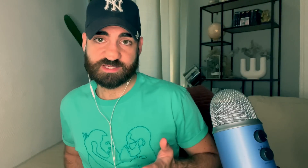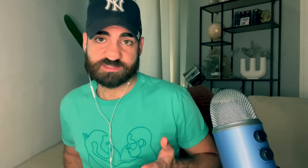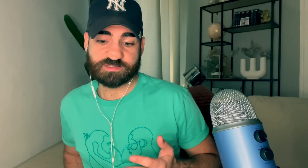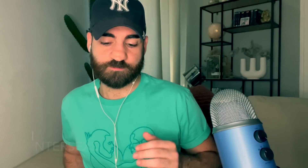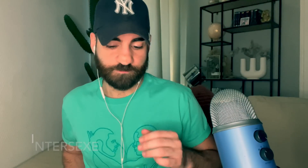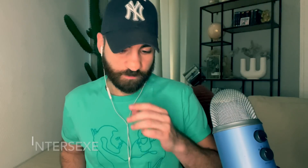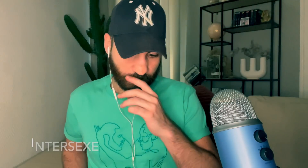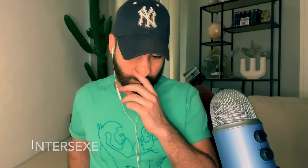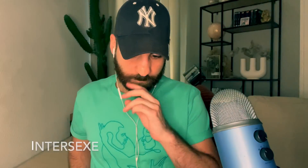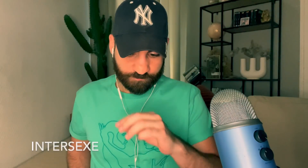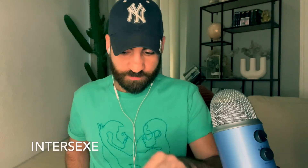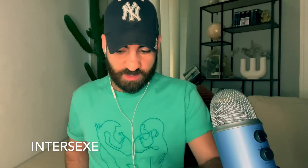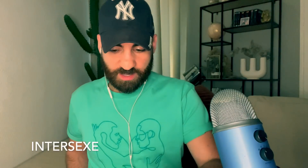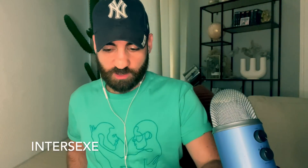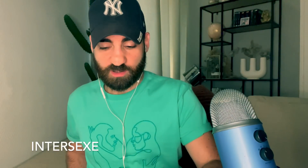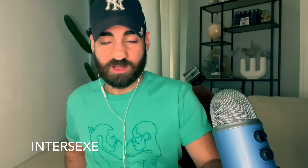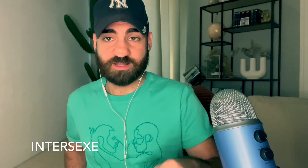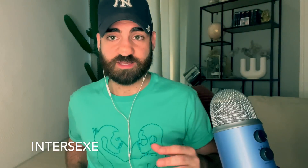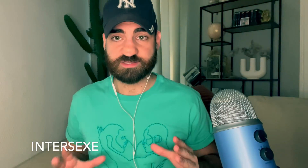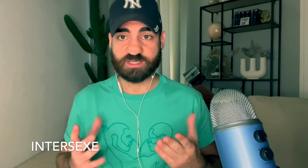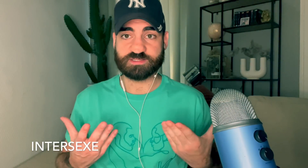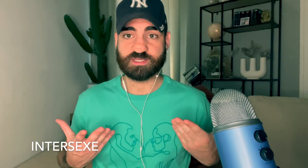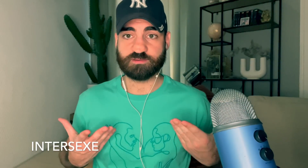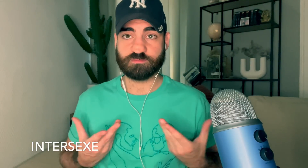intersexe. Alors, intersexe, c'est